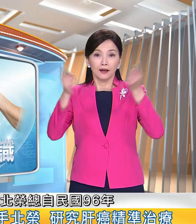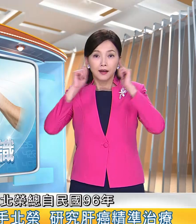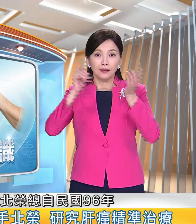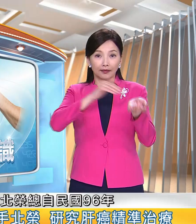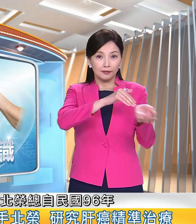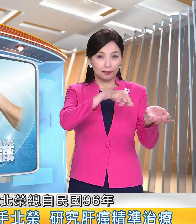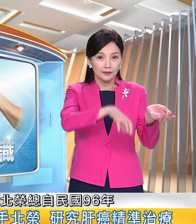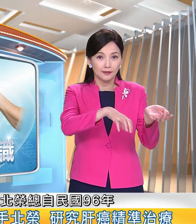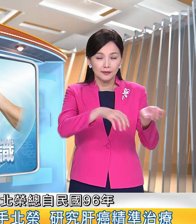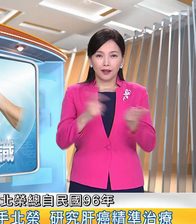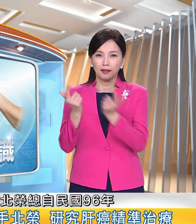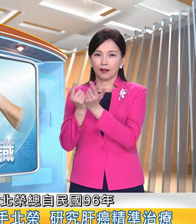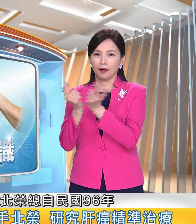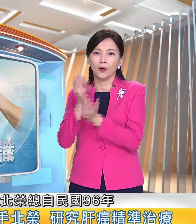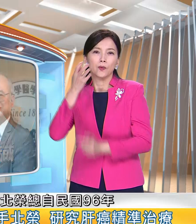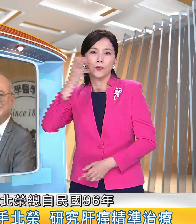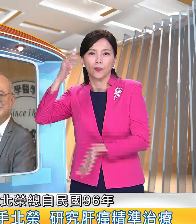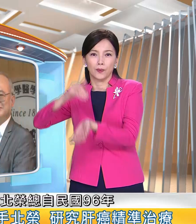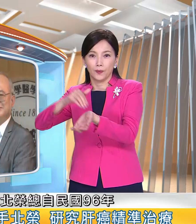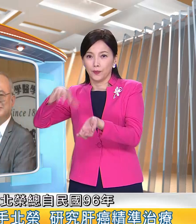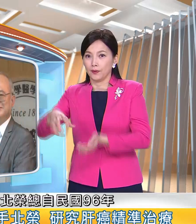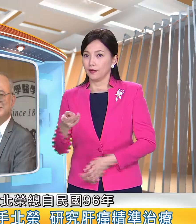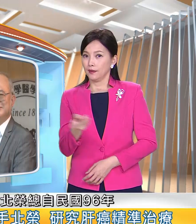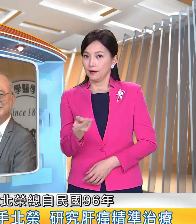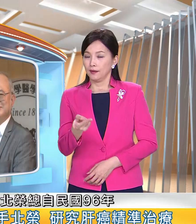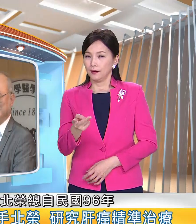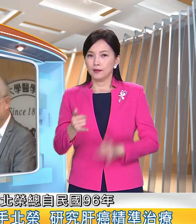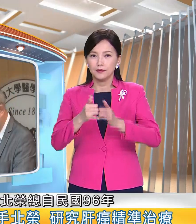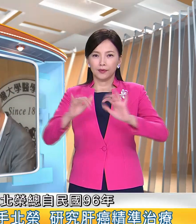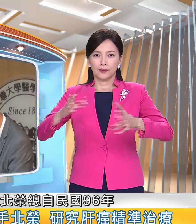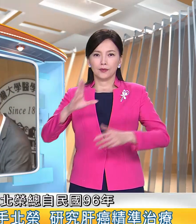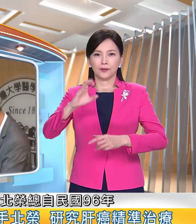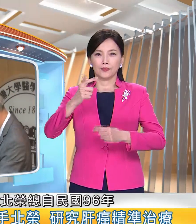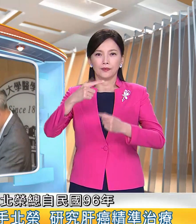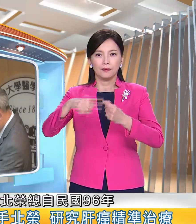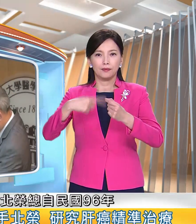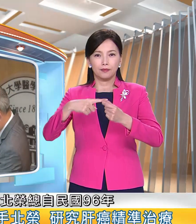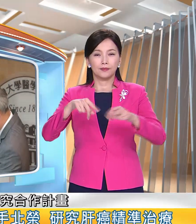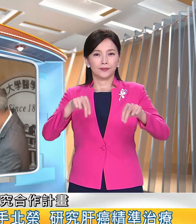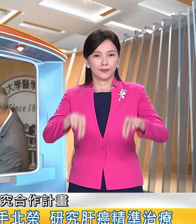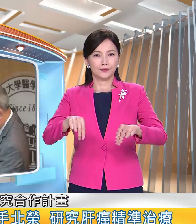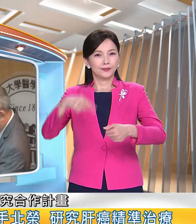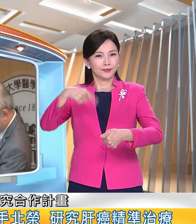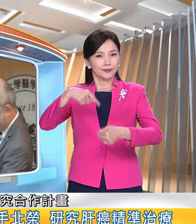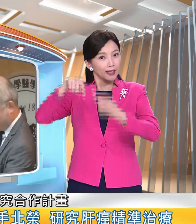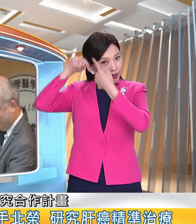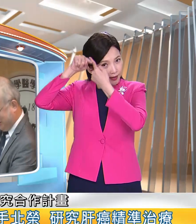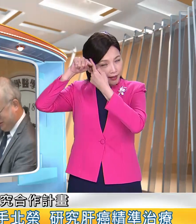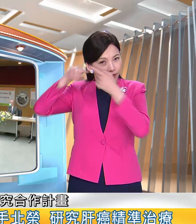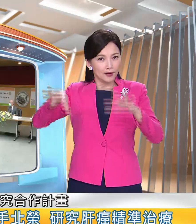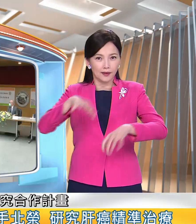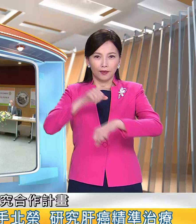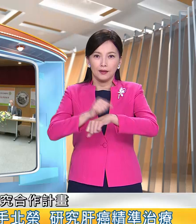台大医院与台北荣总自民国96年就签订了教学研究合作计